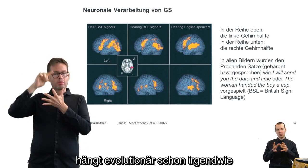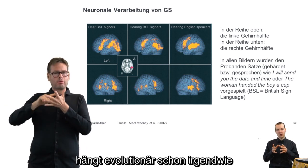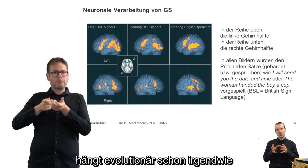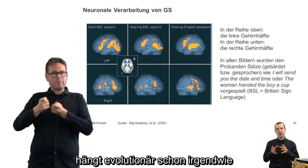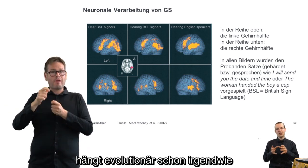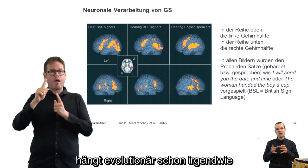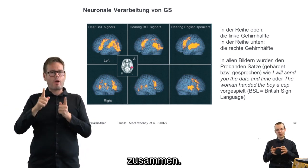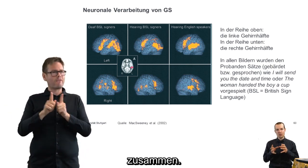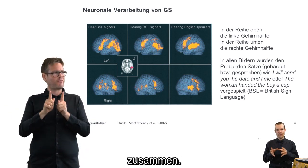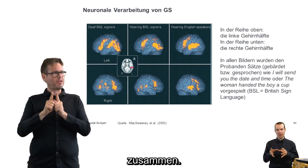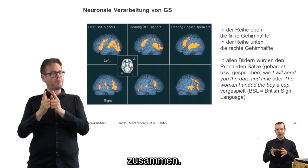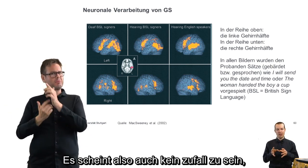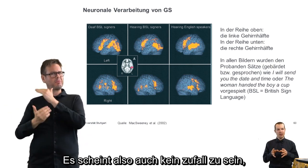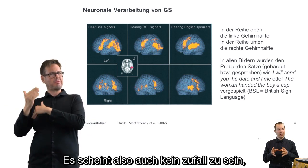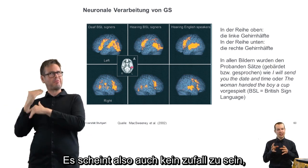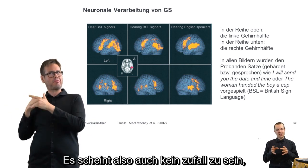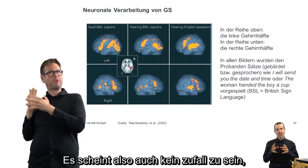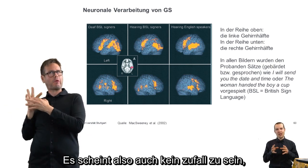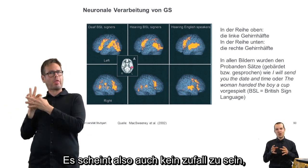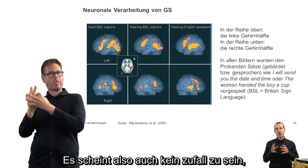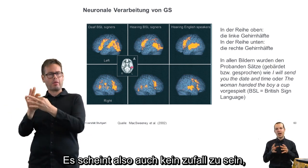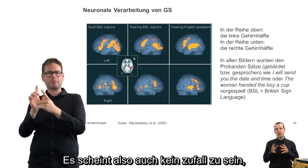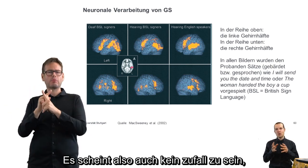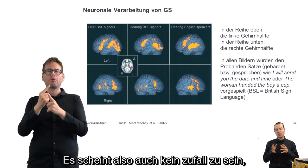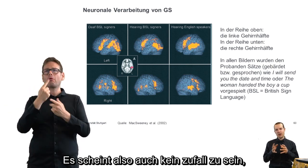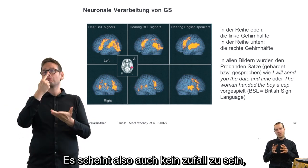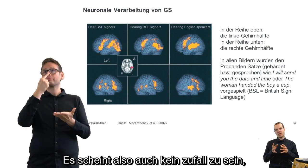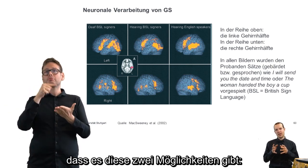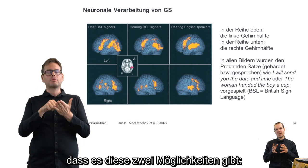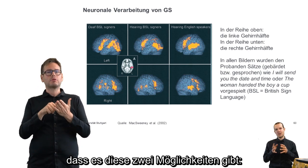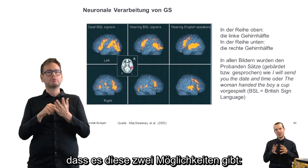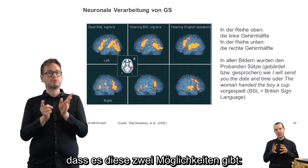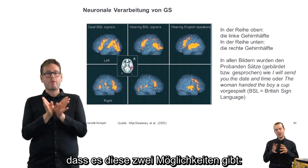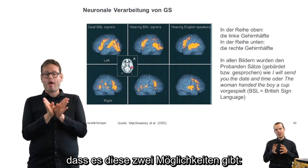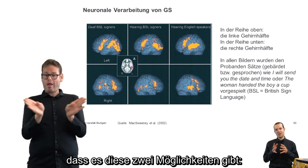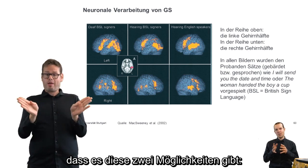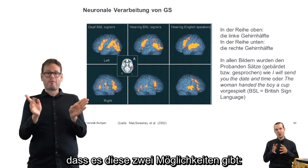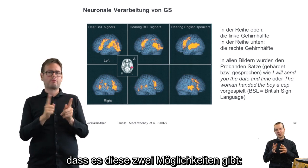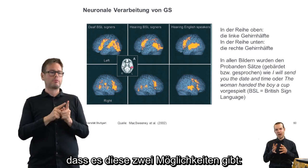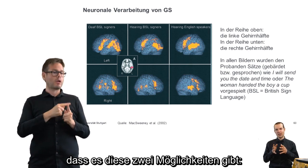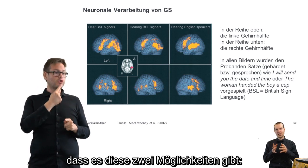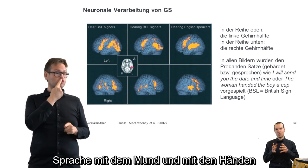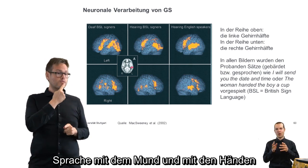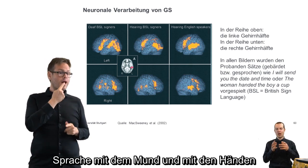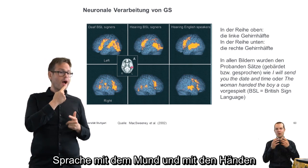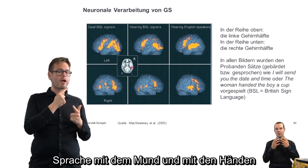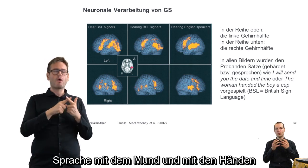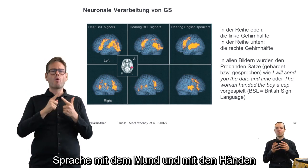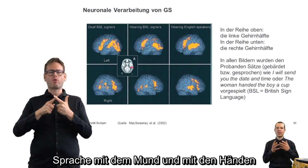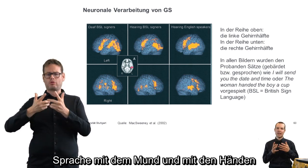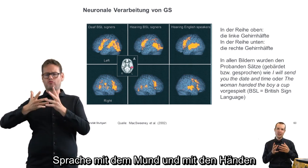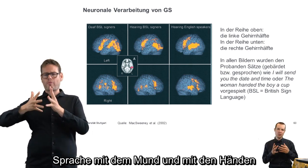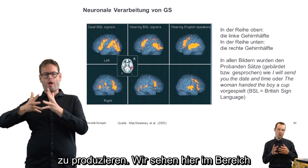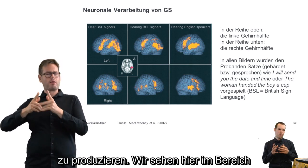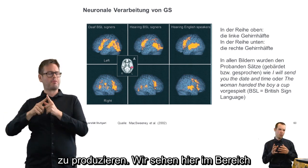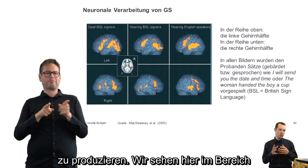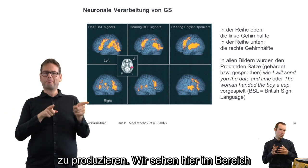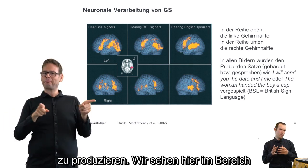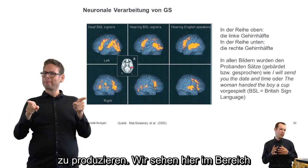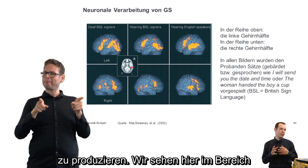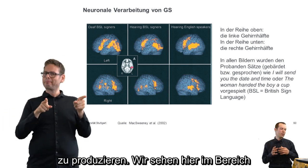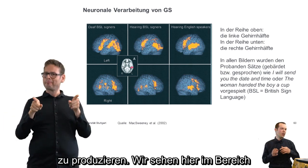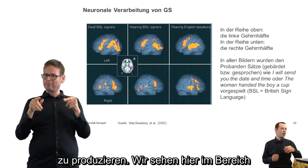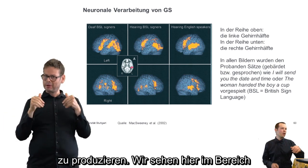hängt evolutionär schon irgendwie zusammen scheint also auch kein Zufall zu sein dass es diese zwei Möglichkeiten gibt Sprache mit dem Mund und mit dem Händen zu